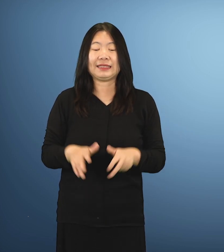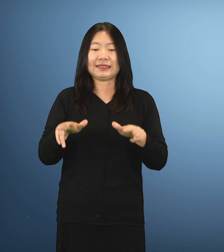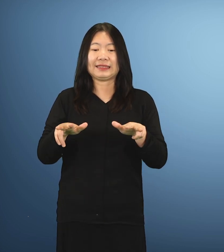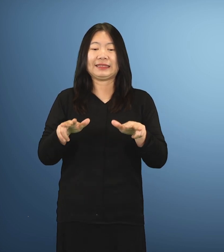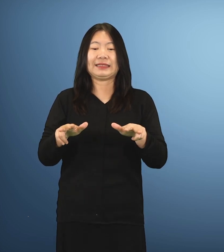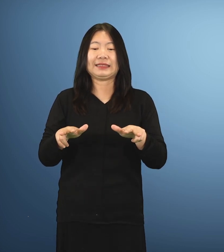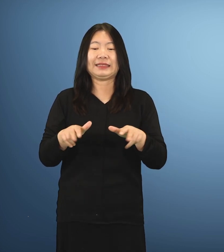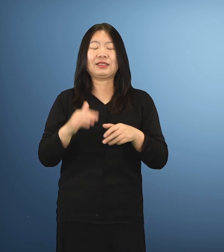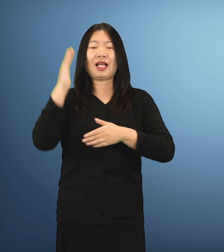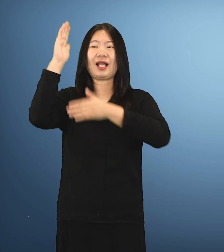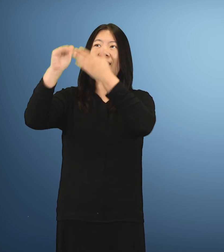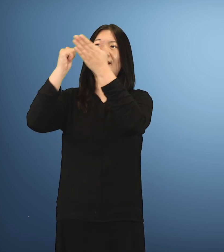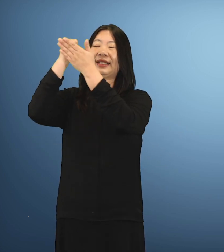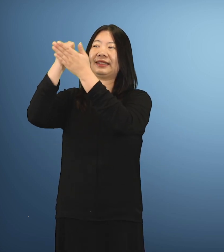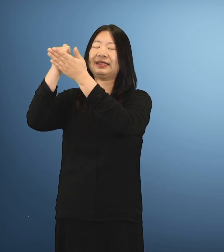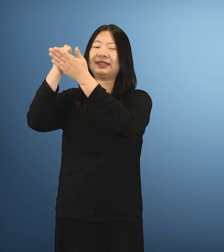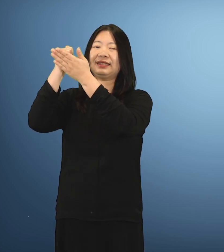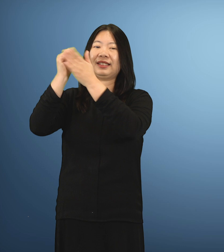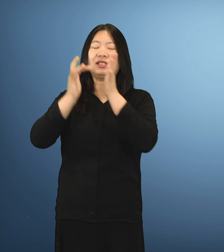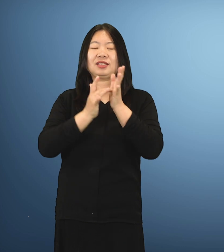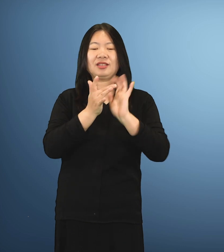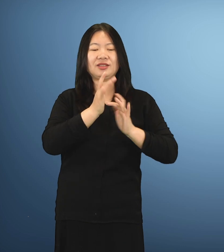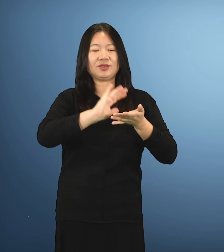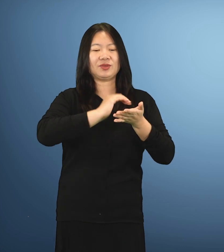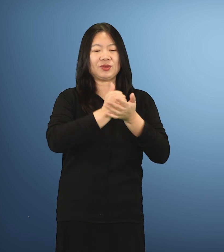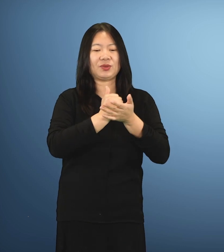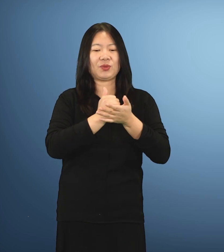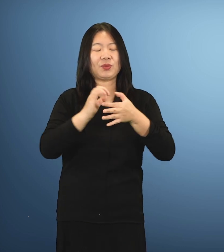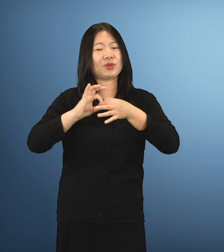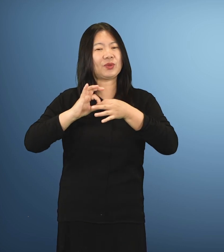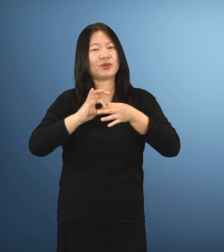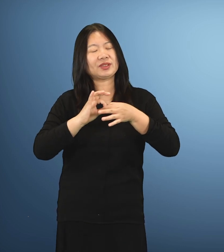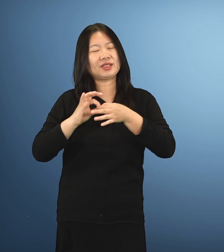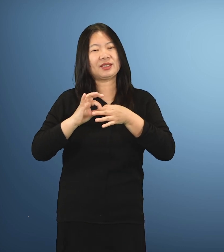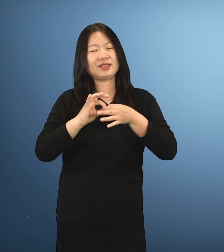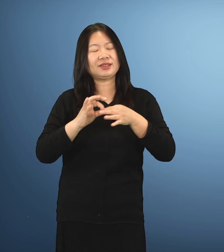여기서 하나님께서 예수 그리스도를 통해